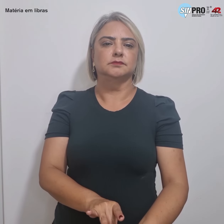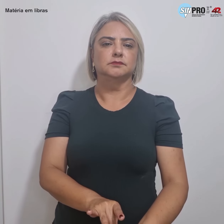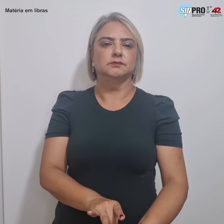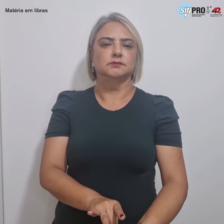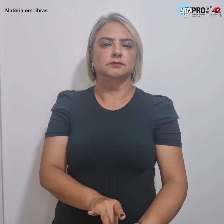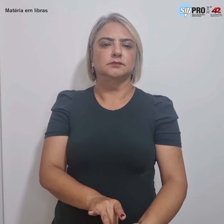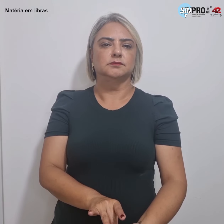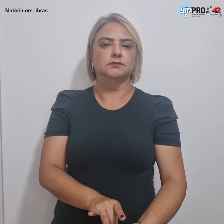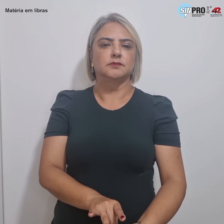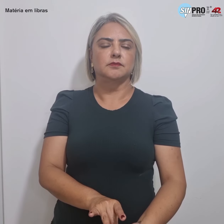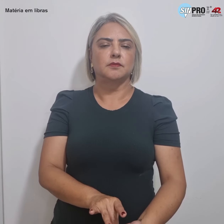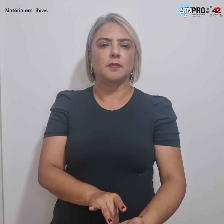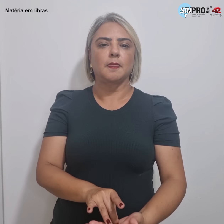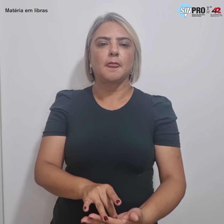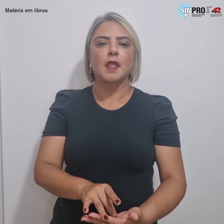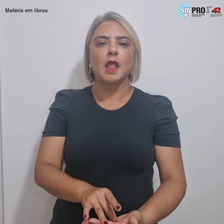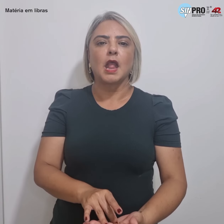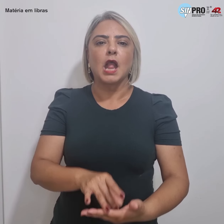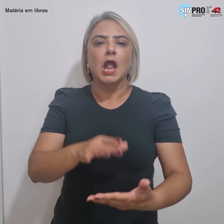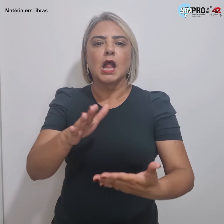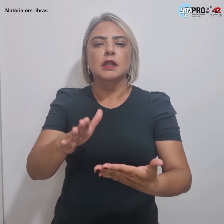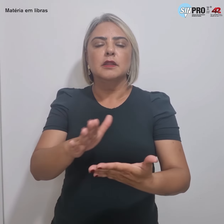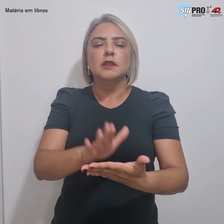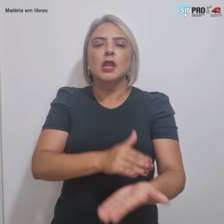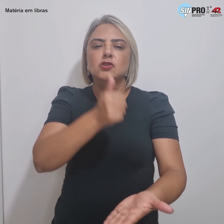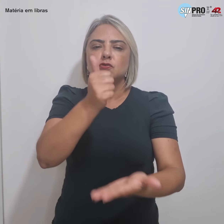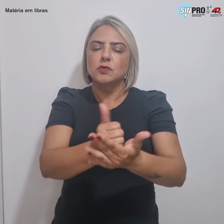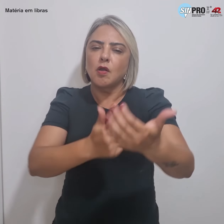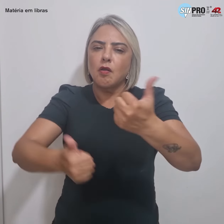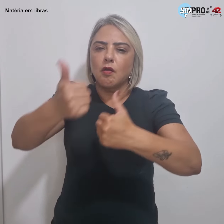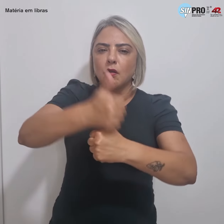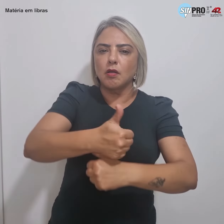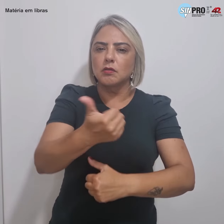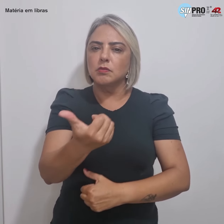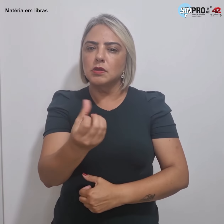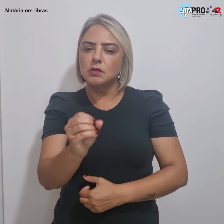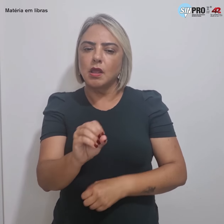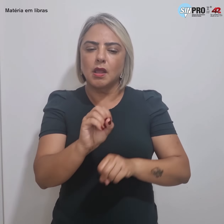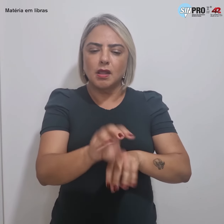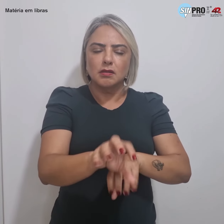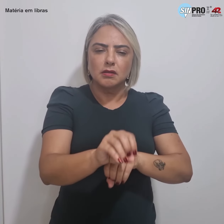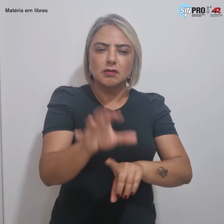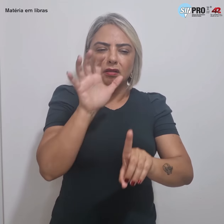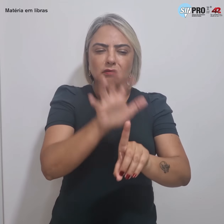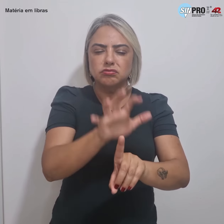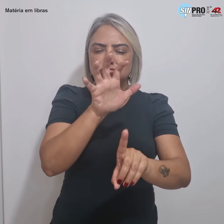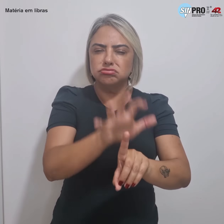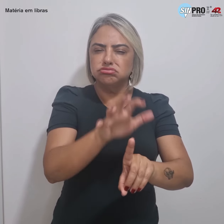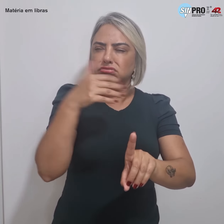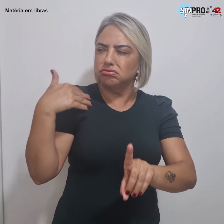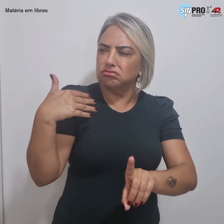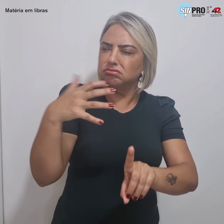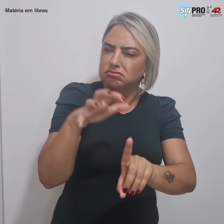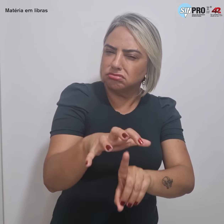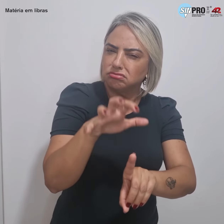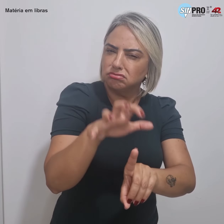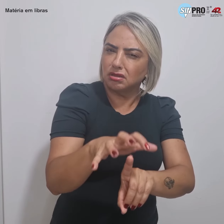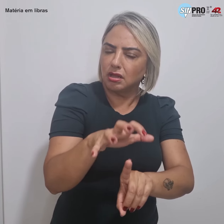Desde o golpe de 2016, a educação vem sofrendo ataques severos, tanto em